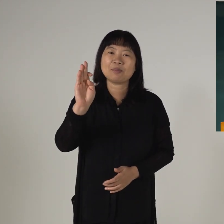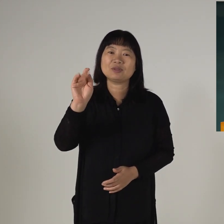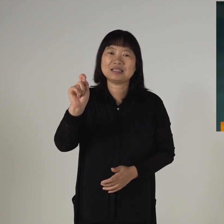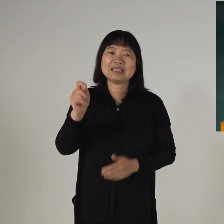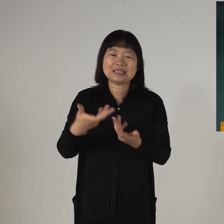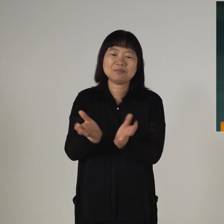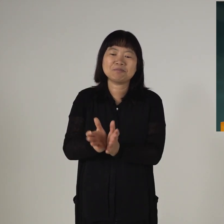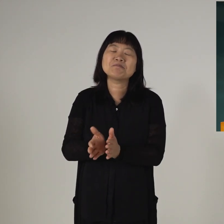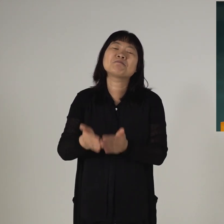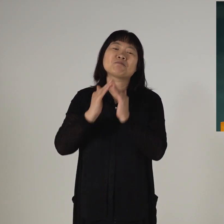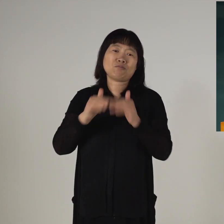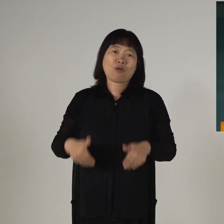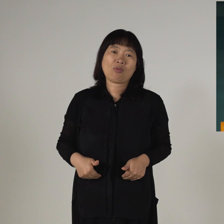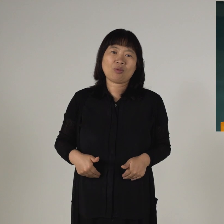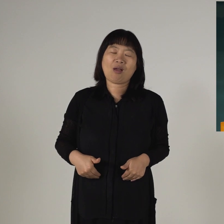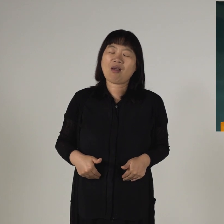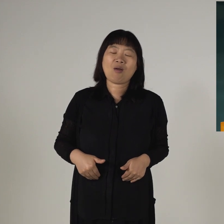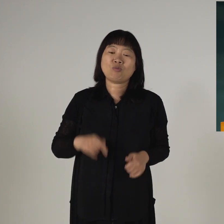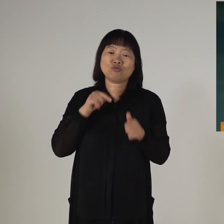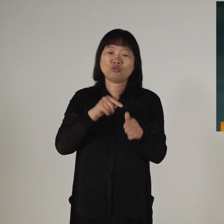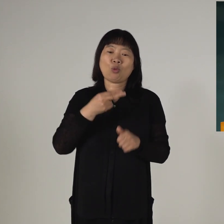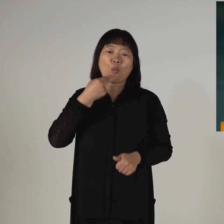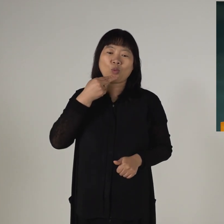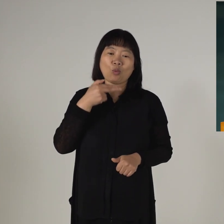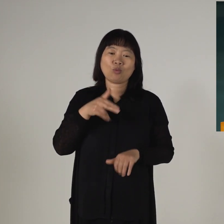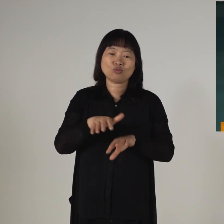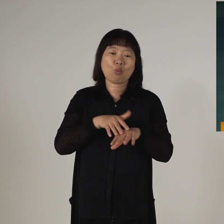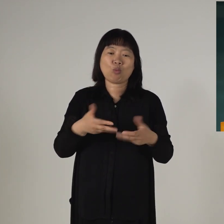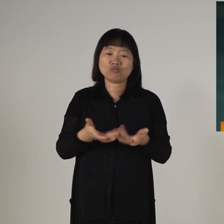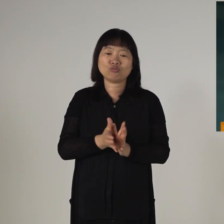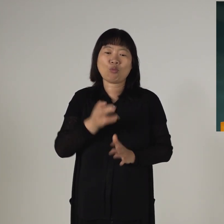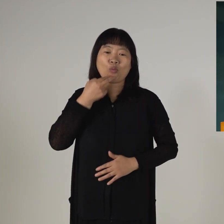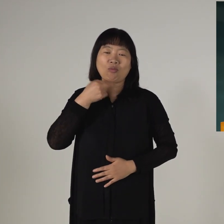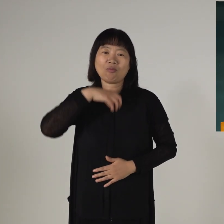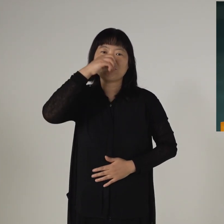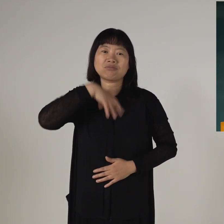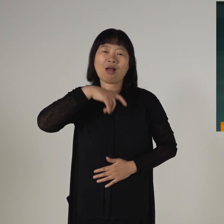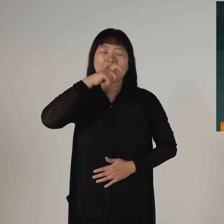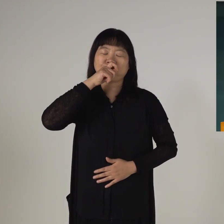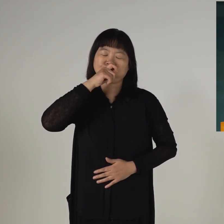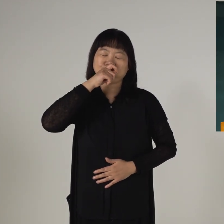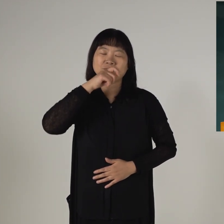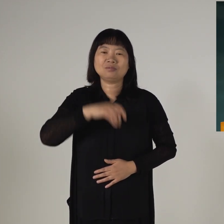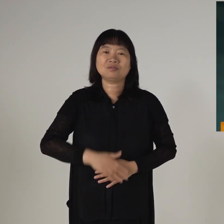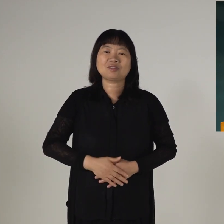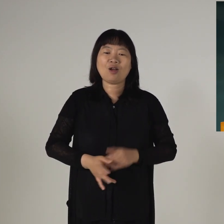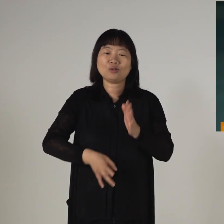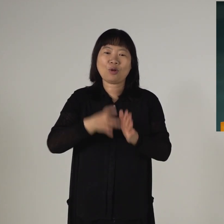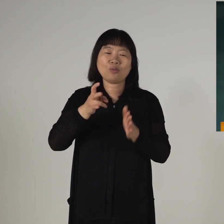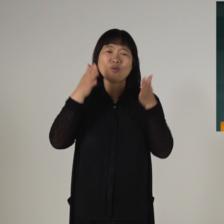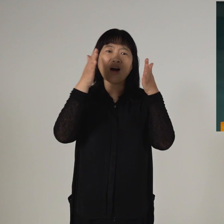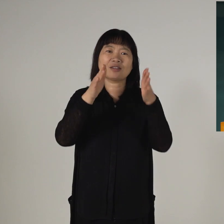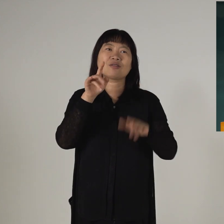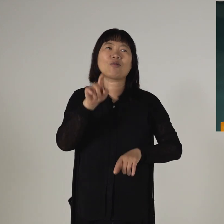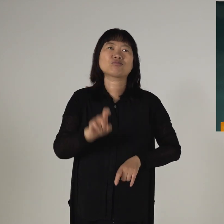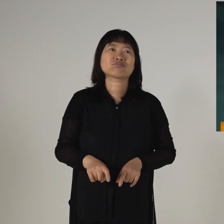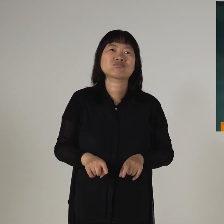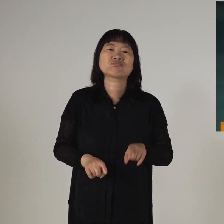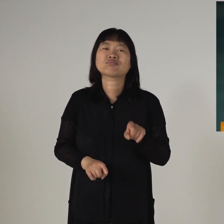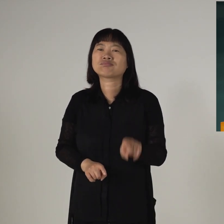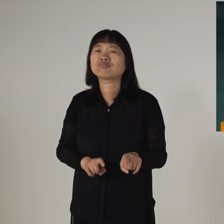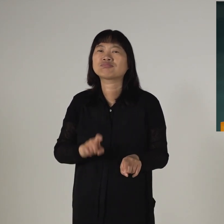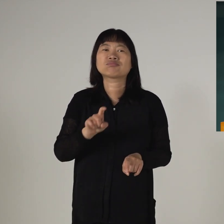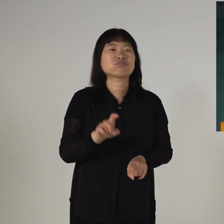그런데 무슨 조직도 안 하고 임명도 안 하고 그냥 묵묵히 예루살렘을 가고 계시는데